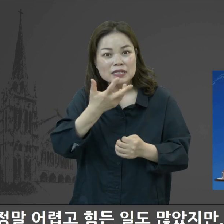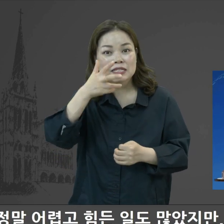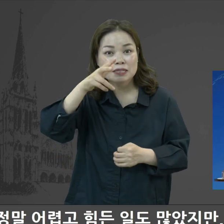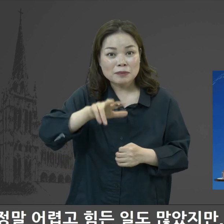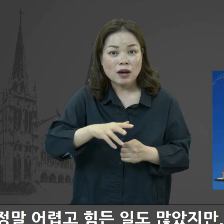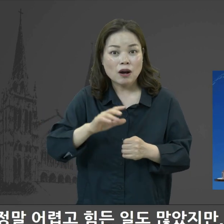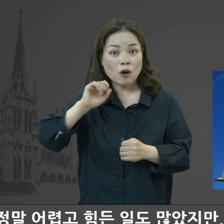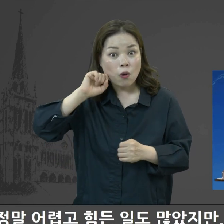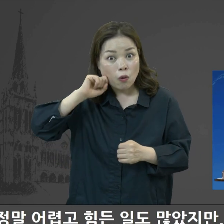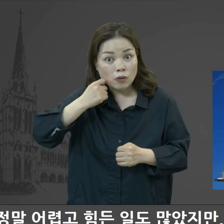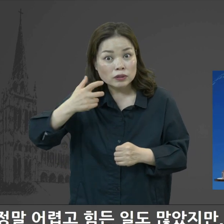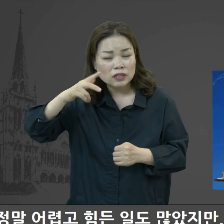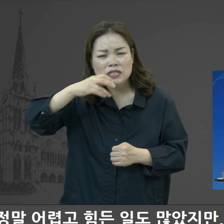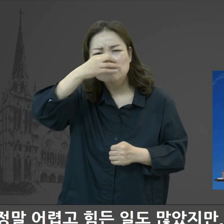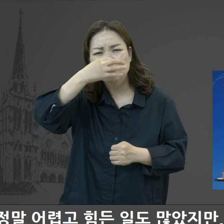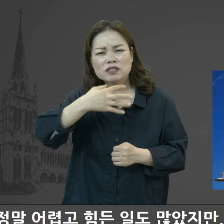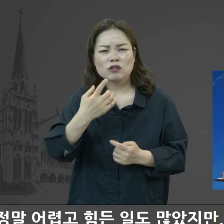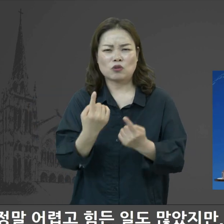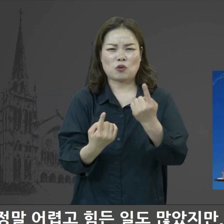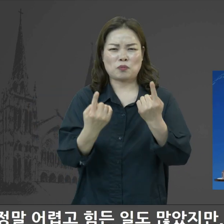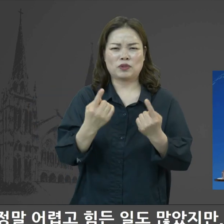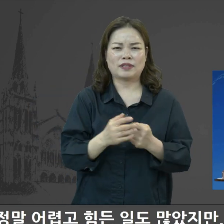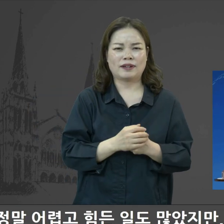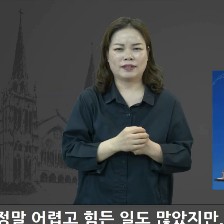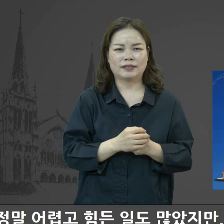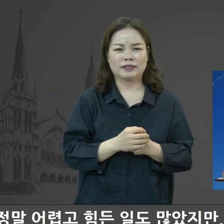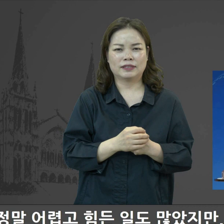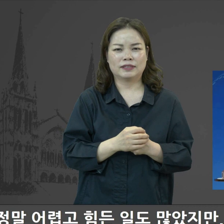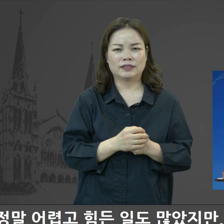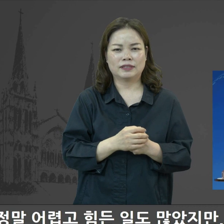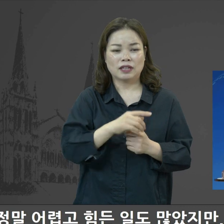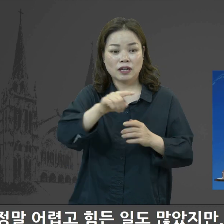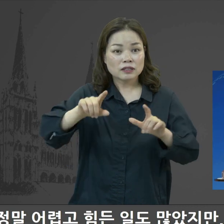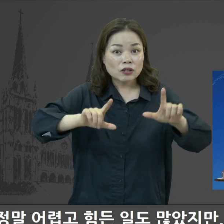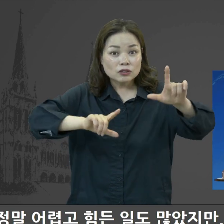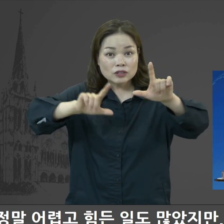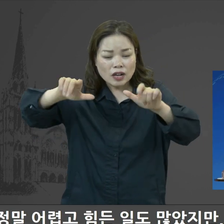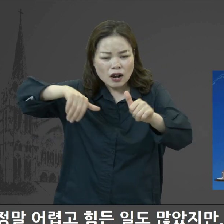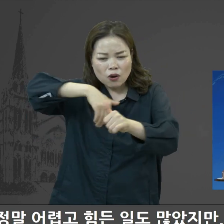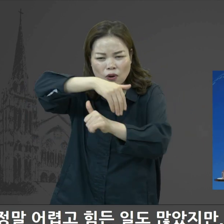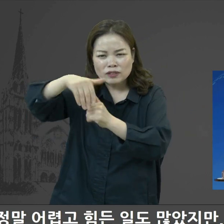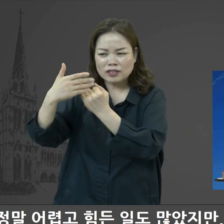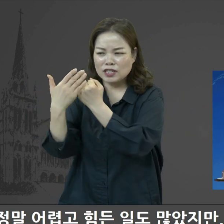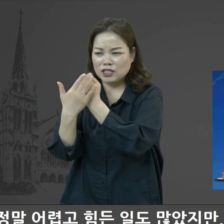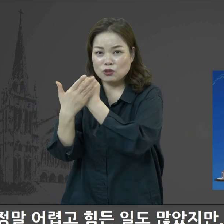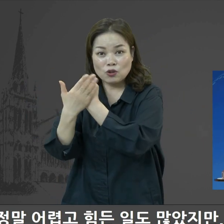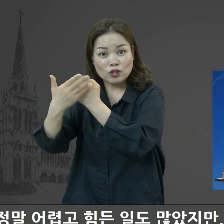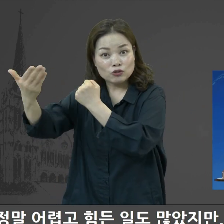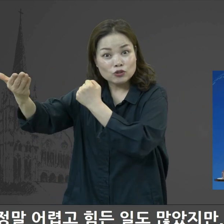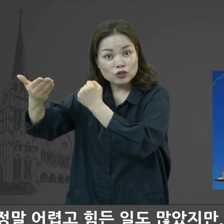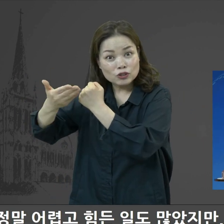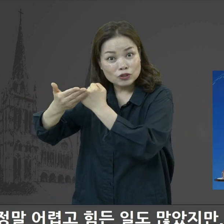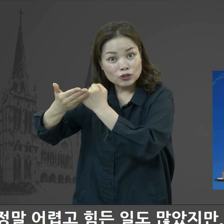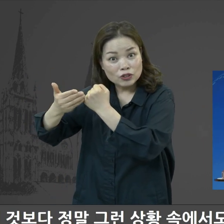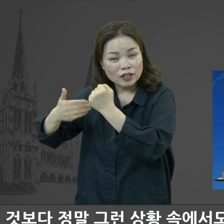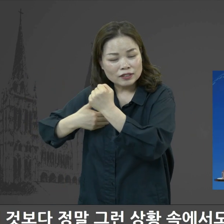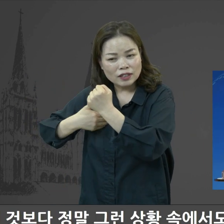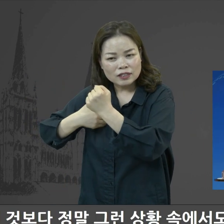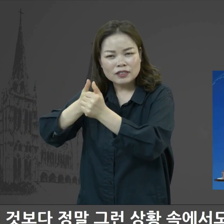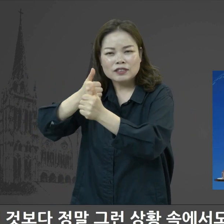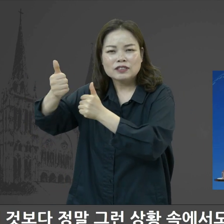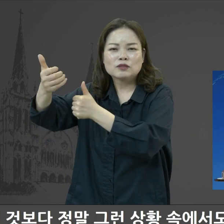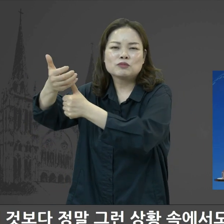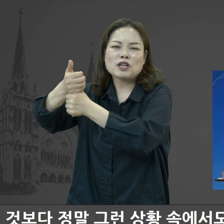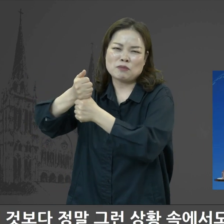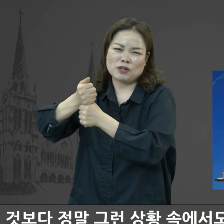일 때문에 힘들었던 것보다 정말 그런 상황 속에서도 위로해 주시고 만져주시고 저로 하여금 승리케